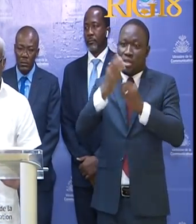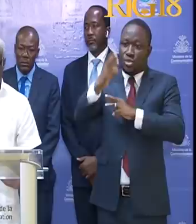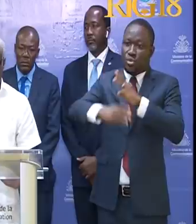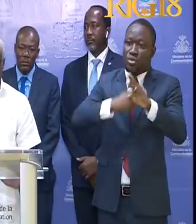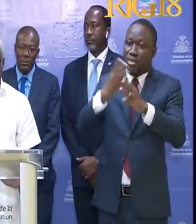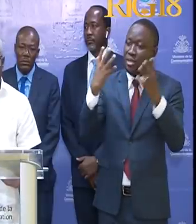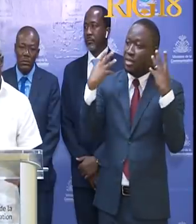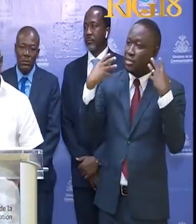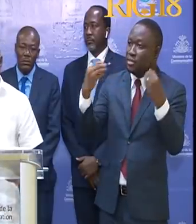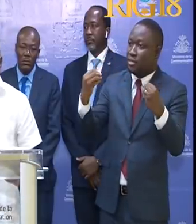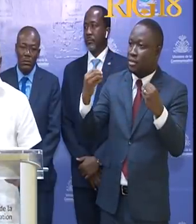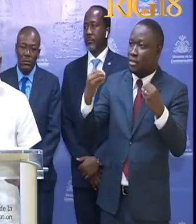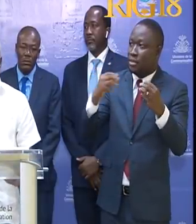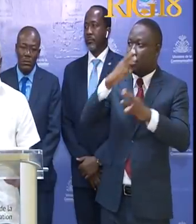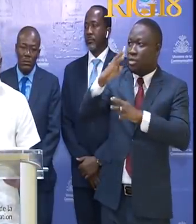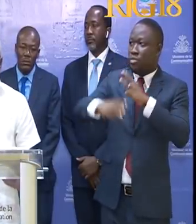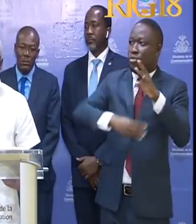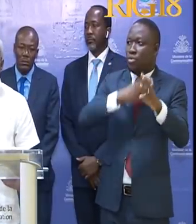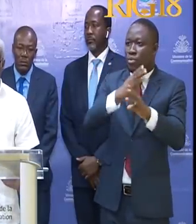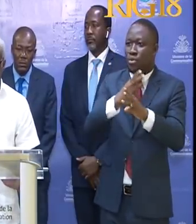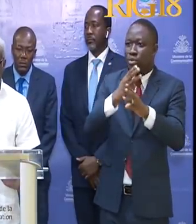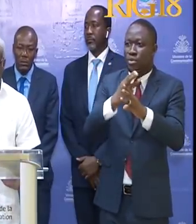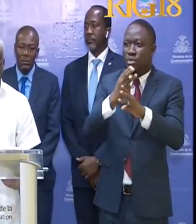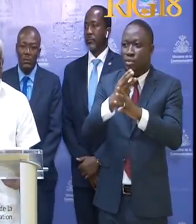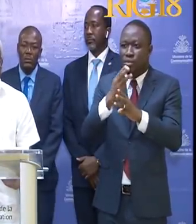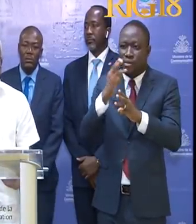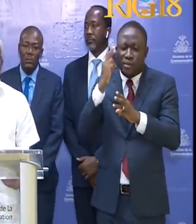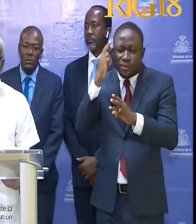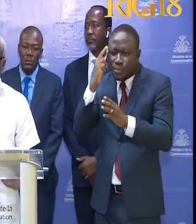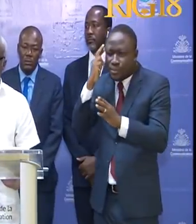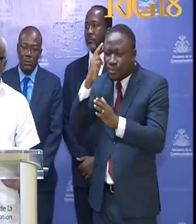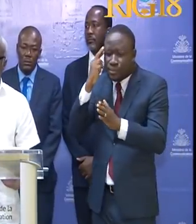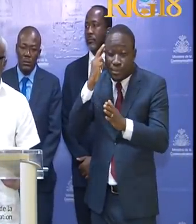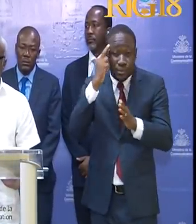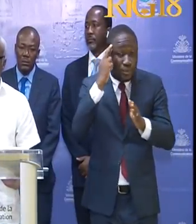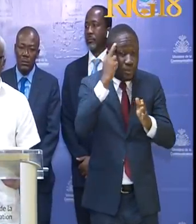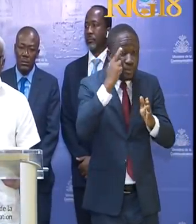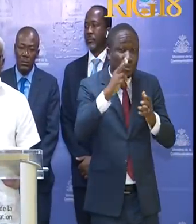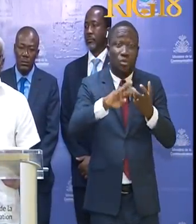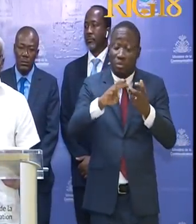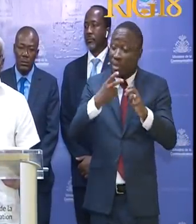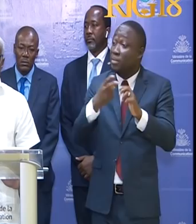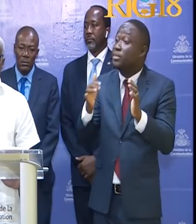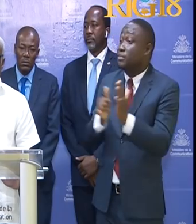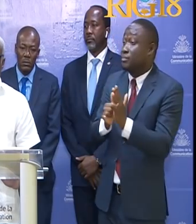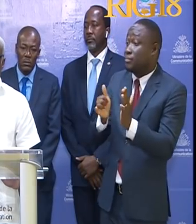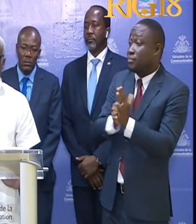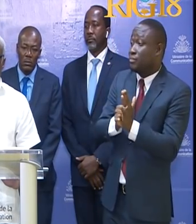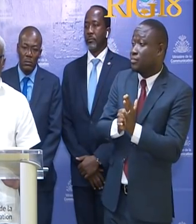mondiale de la santé, qui au niveau mondial très préoccupée par ce qui a passé là, lui dit